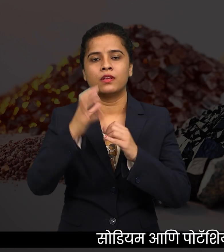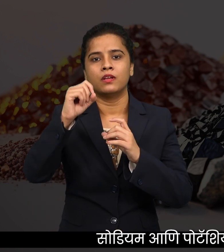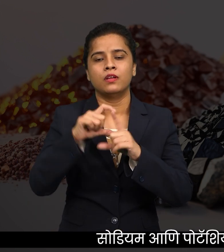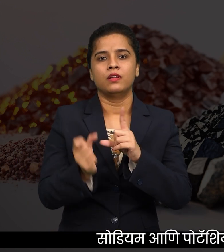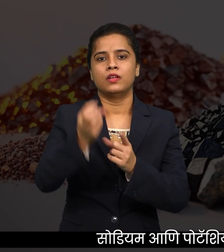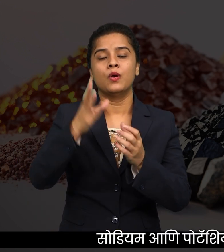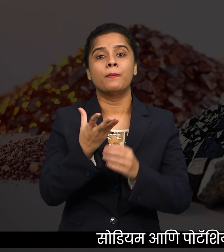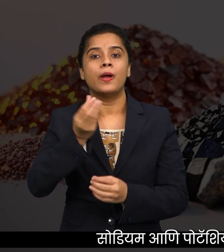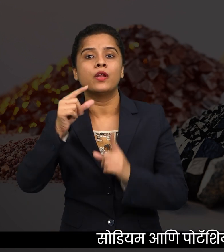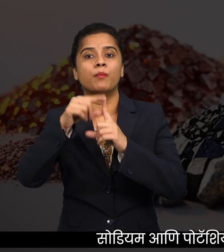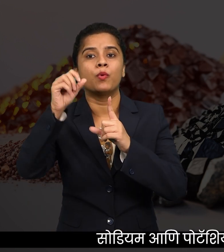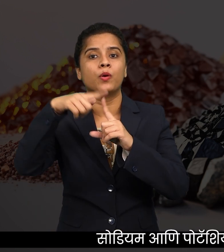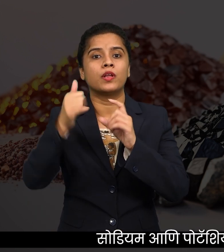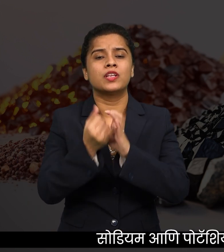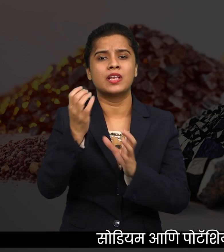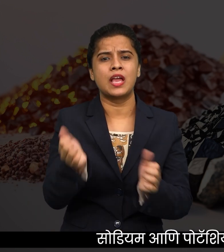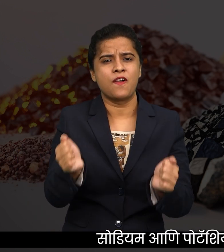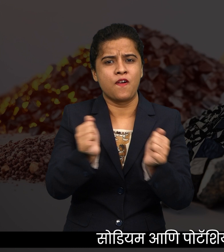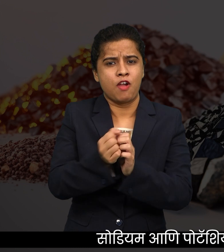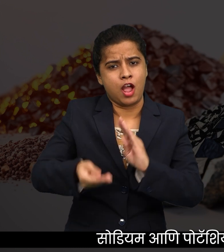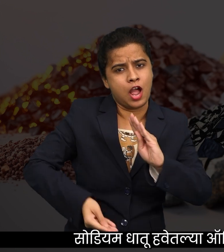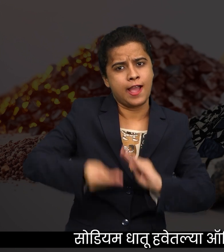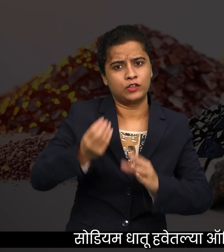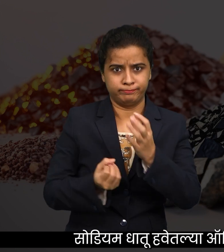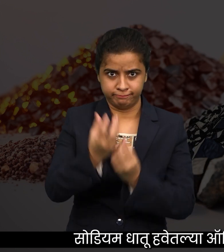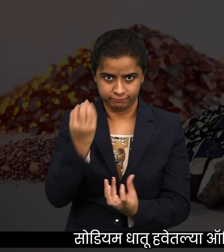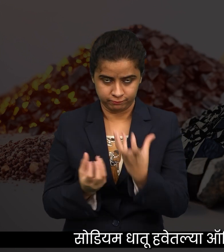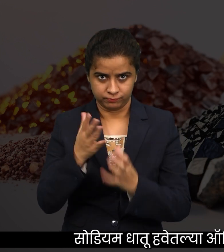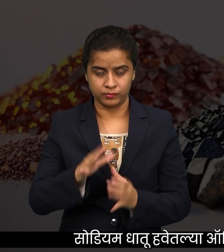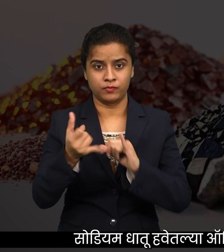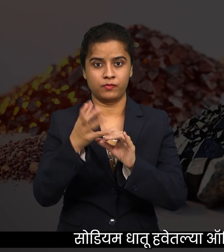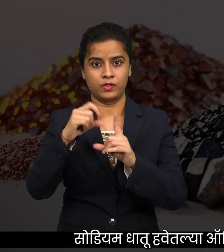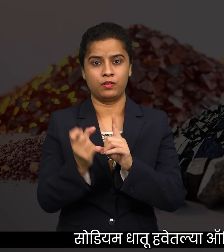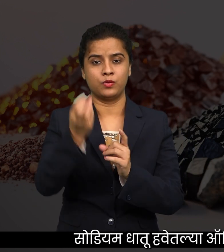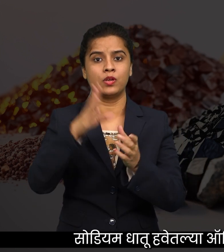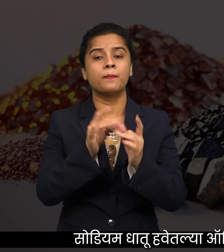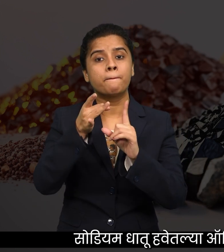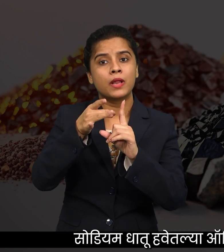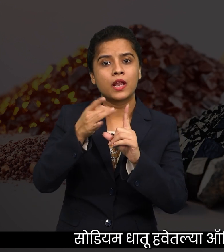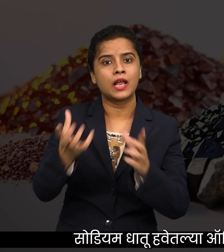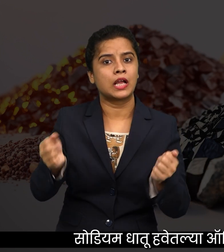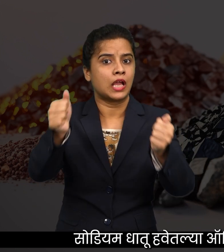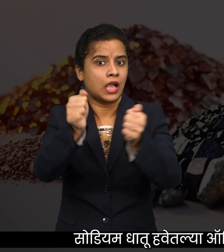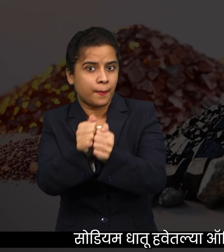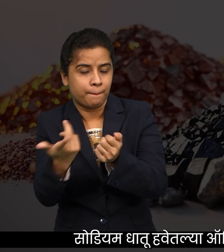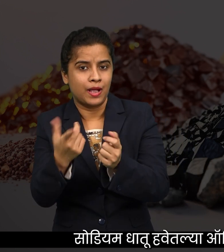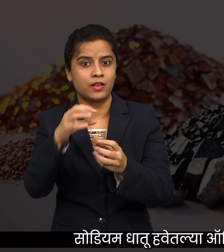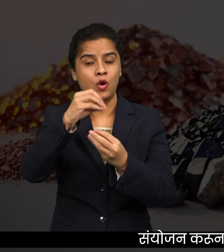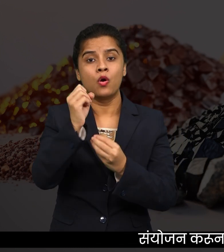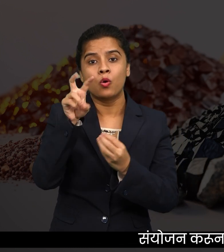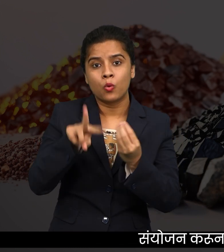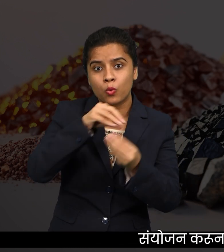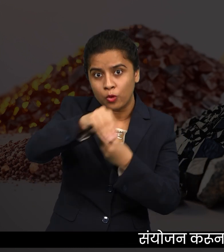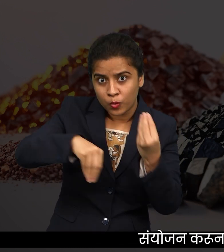सोडियम आणि पोटॅशियम हे अतिशय प्रतिक्रियाशील धातू आहेत. सोडियम धातू हवेतल्या ऑक्सिजनसोबत खोलीच्या तापमानावरही